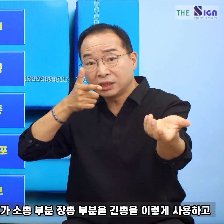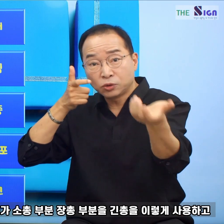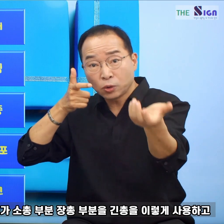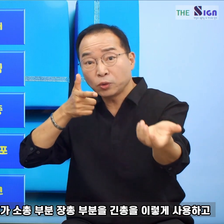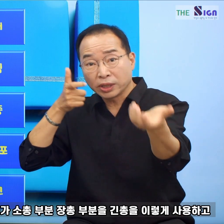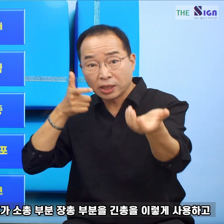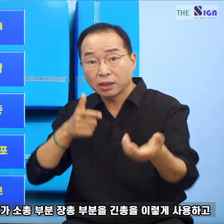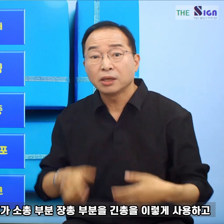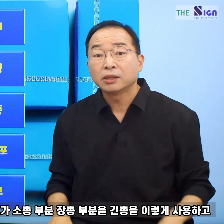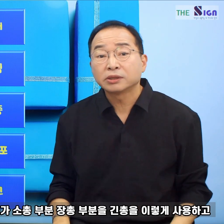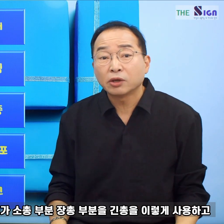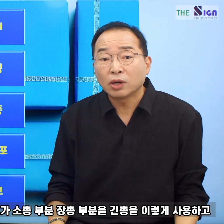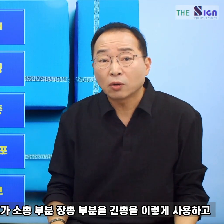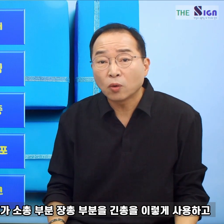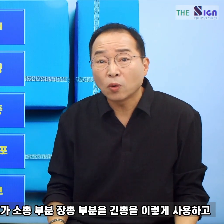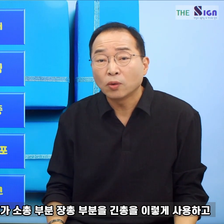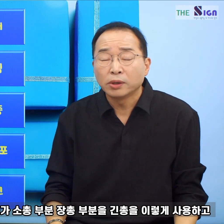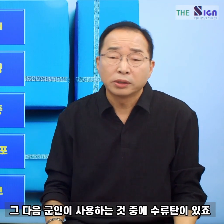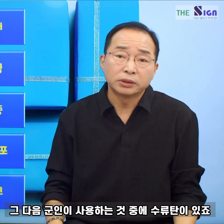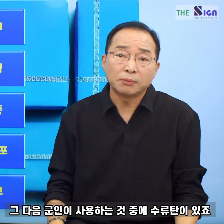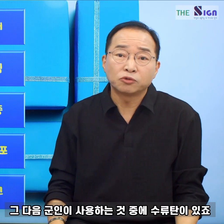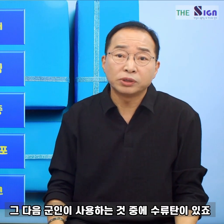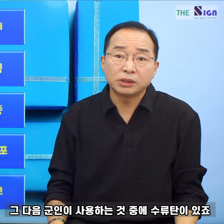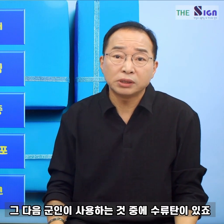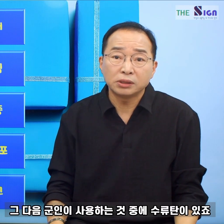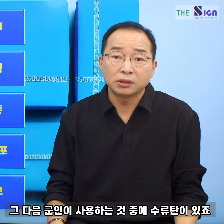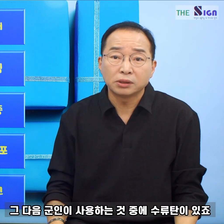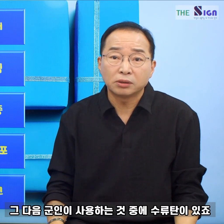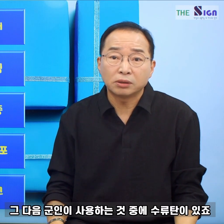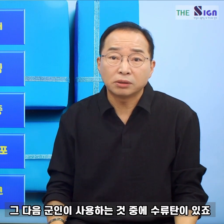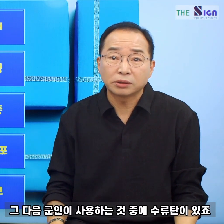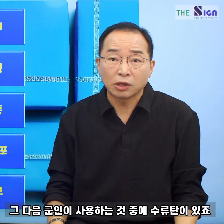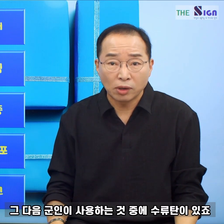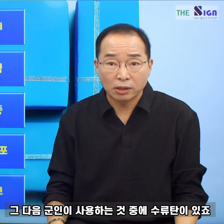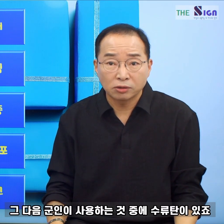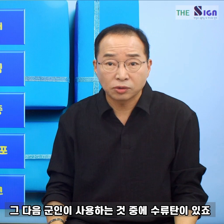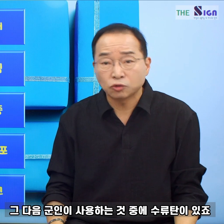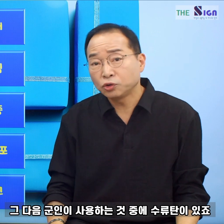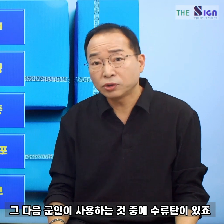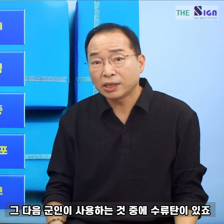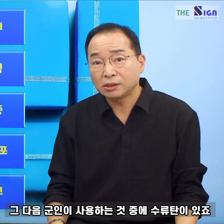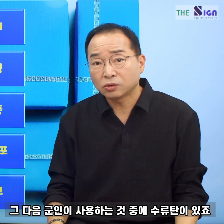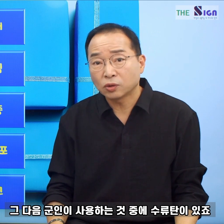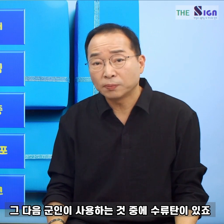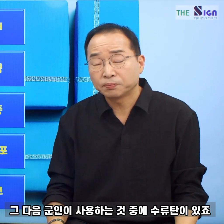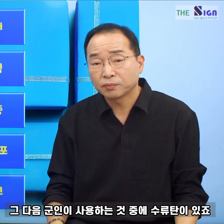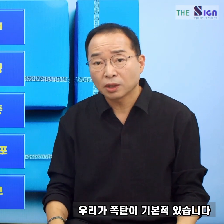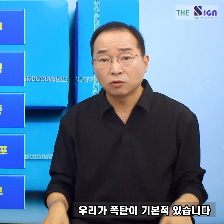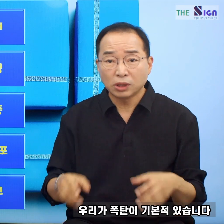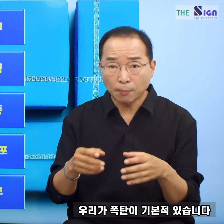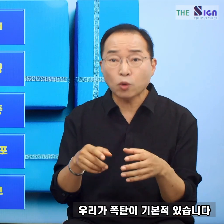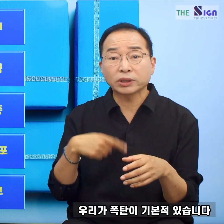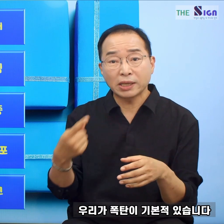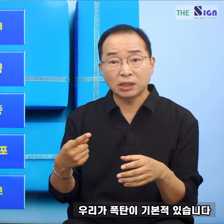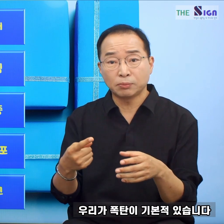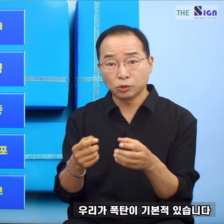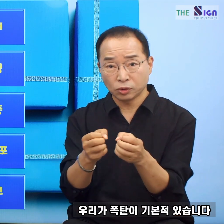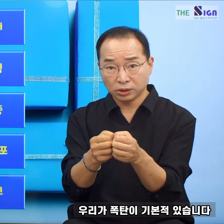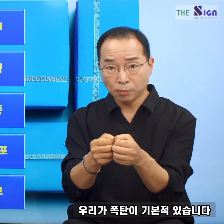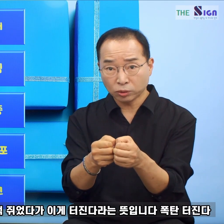총을 이렇게 사용하고, 그 다음 군인이 사용하는 것 중에 수류탄이 있죠. 우리가 폭탄이 기본적으로 있습니다.